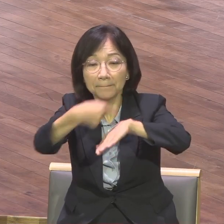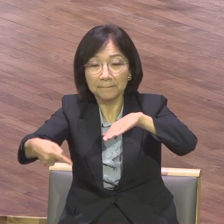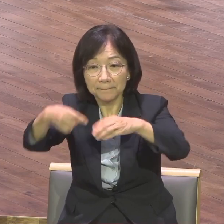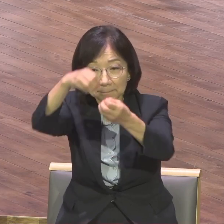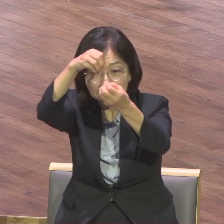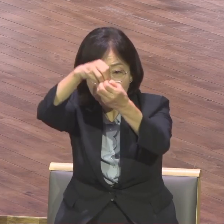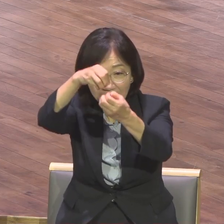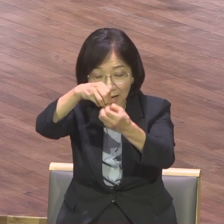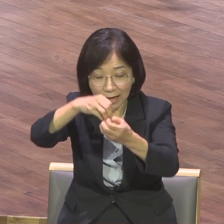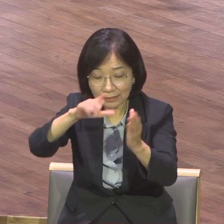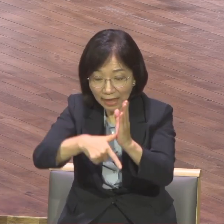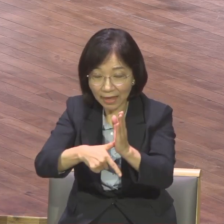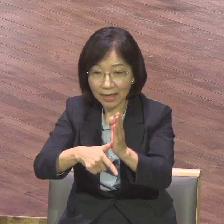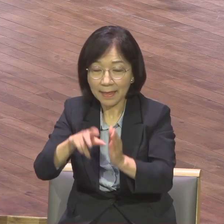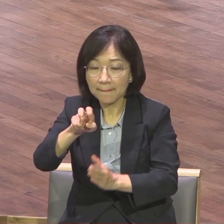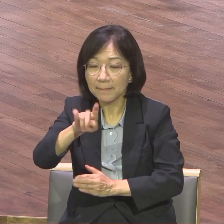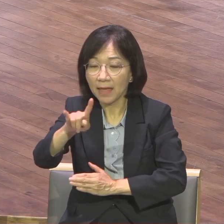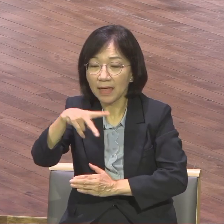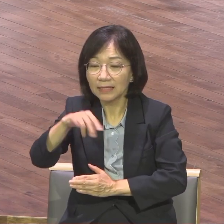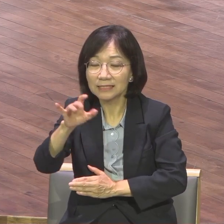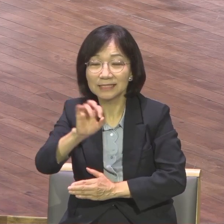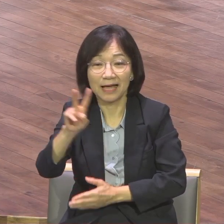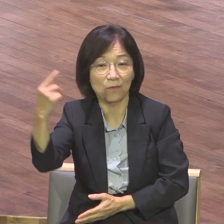바울은 이 메시아가 바로 누구냐?